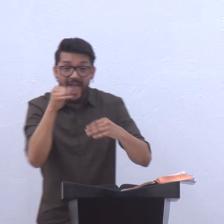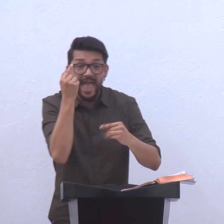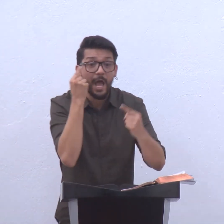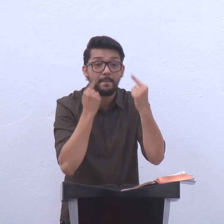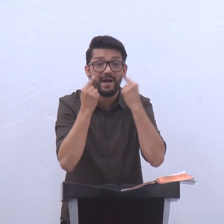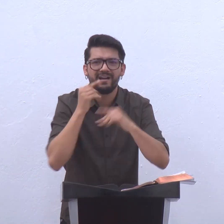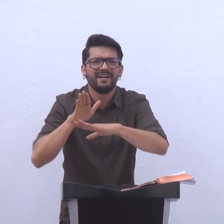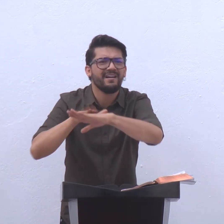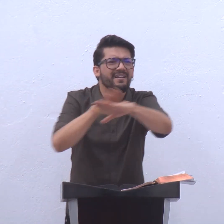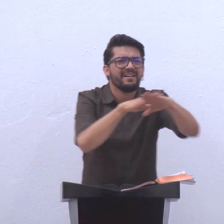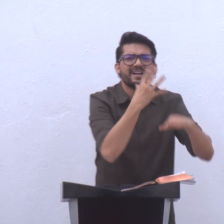provisión.